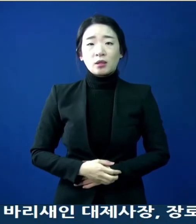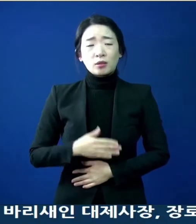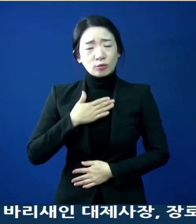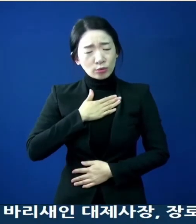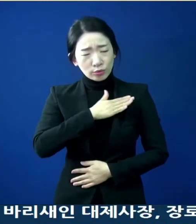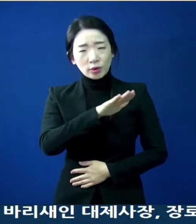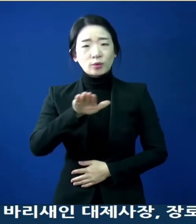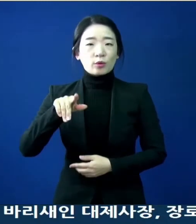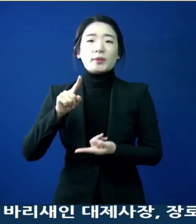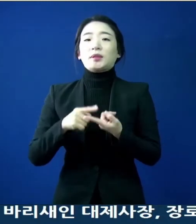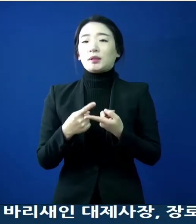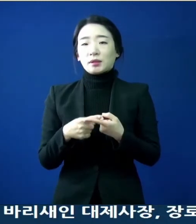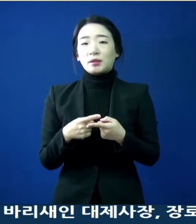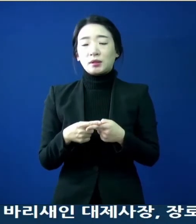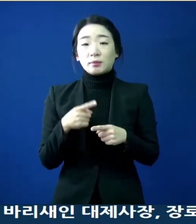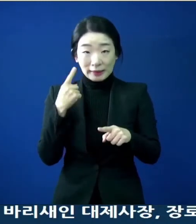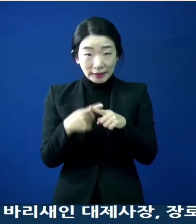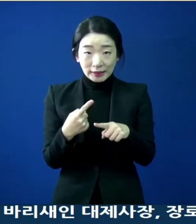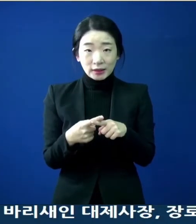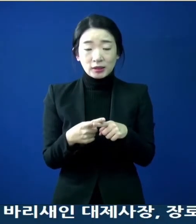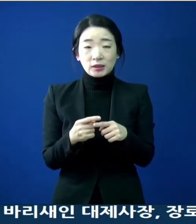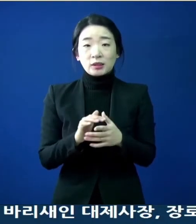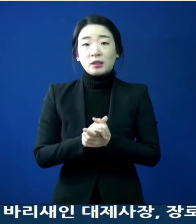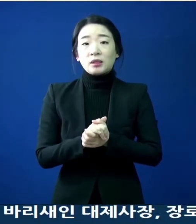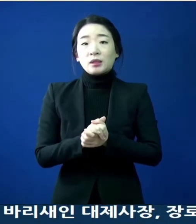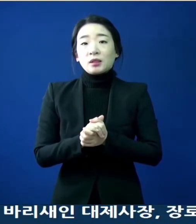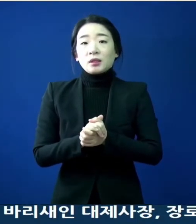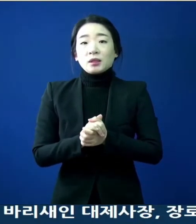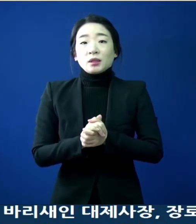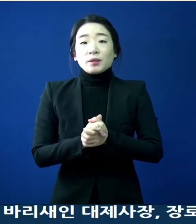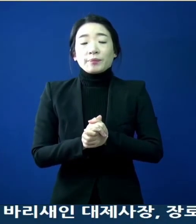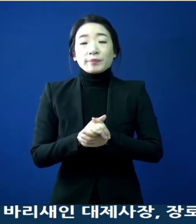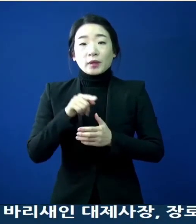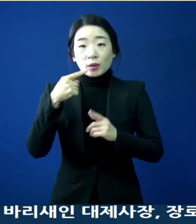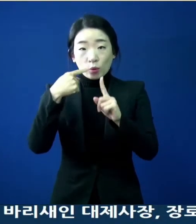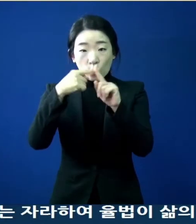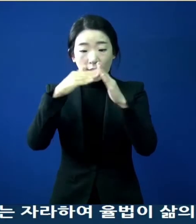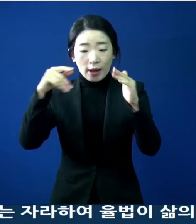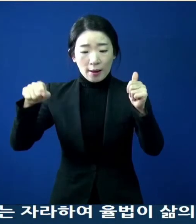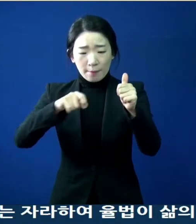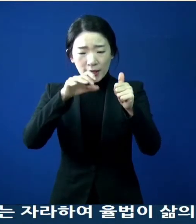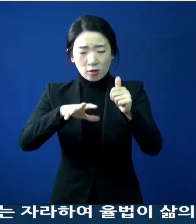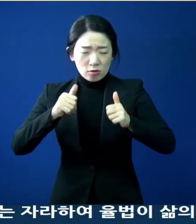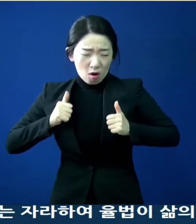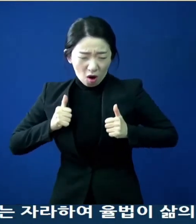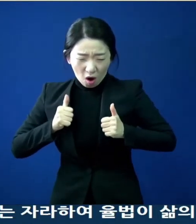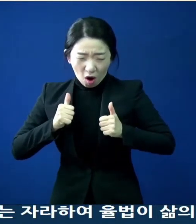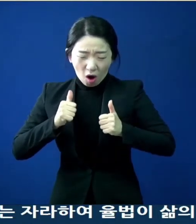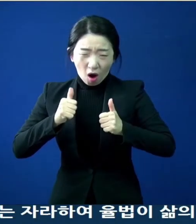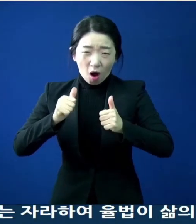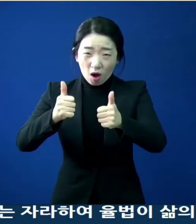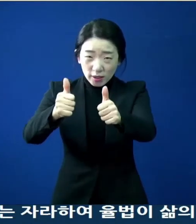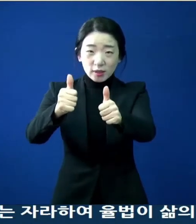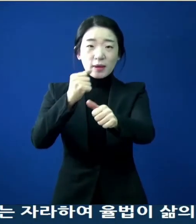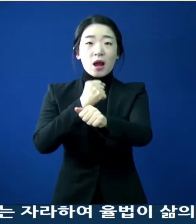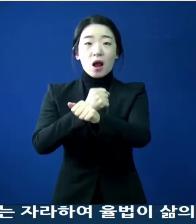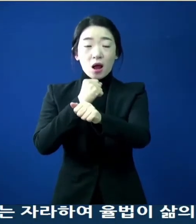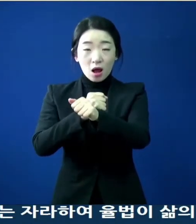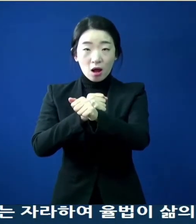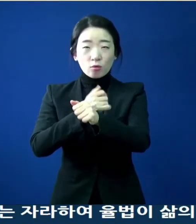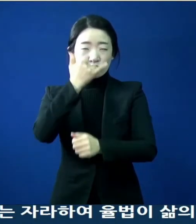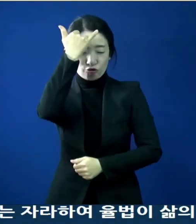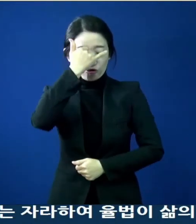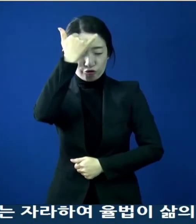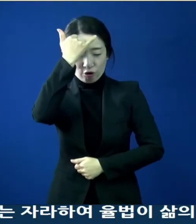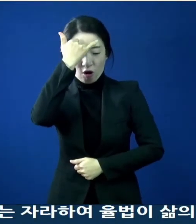있습니다. 어쩌면 교회에서 가장 앞서 보이고 교회에서 가장 충성된 것처럼 보이는